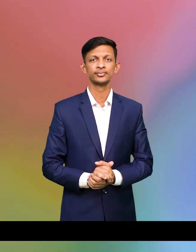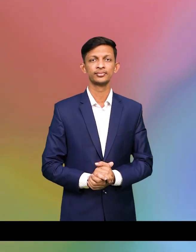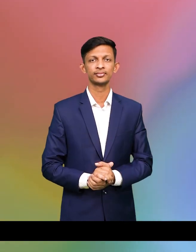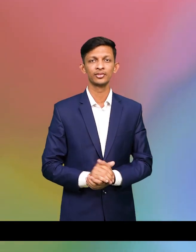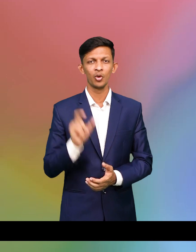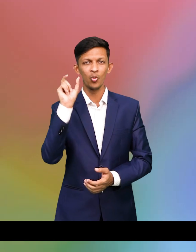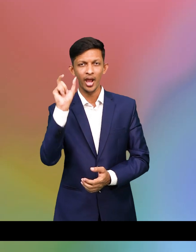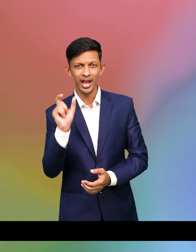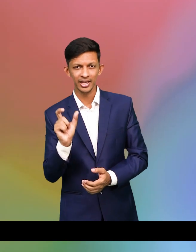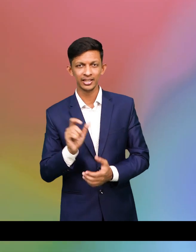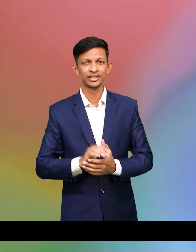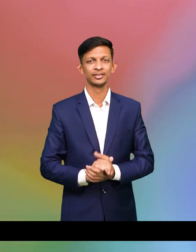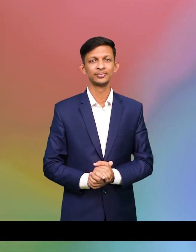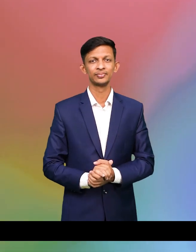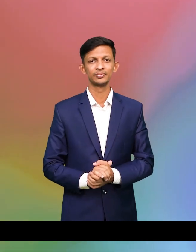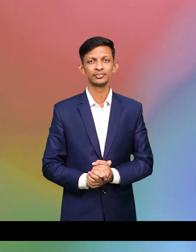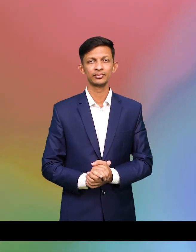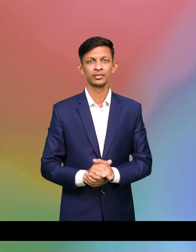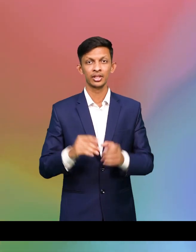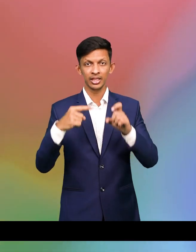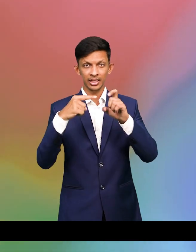ಪ್ರಮುಖ ಪದಗಳು. ಎಲಿಮೆಂಟ್,